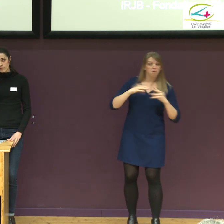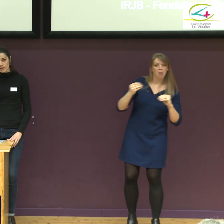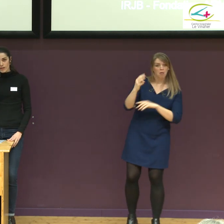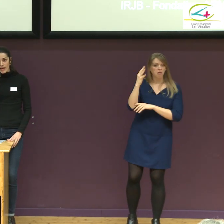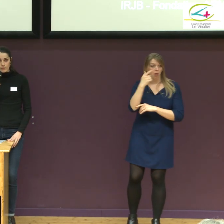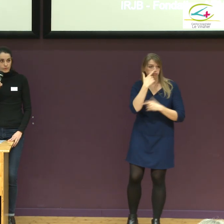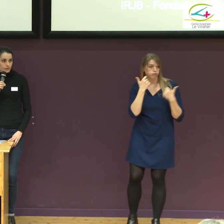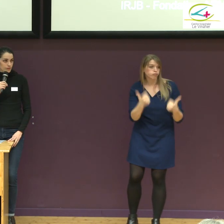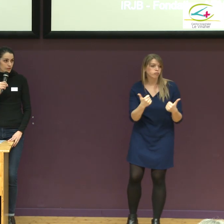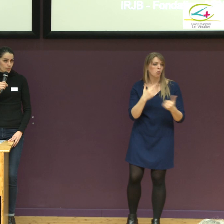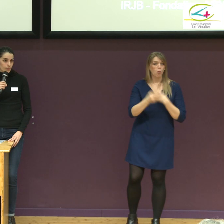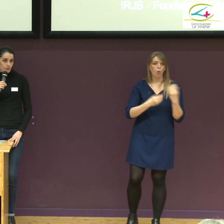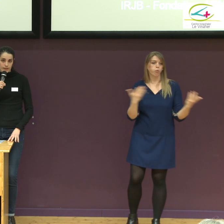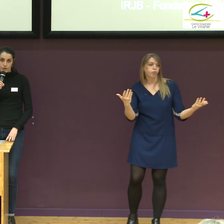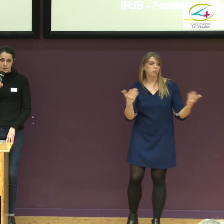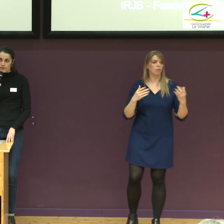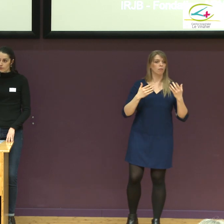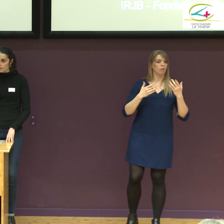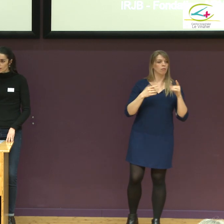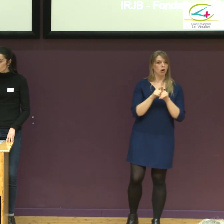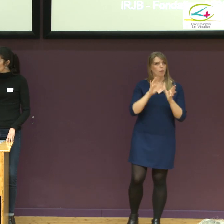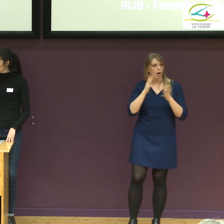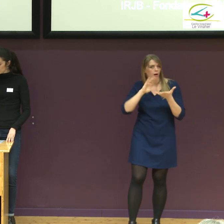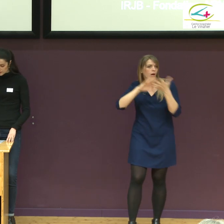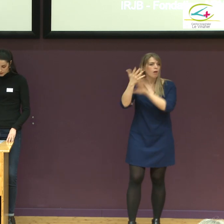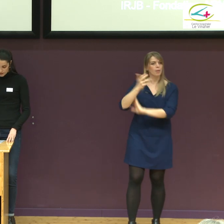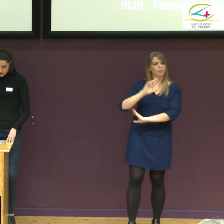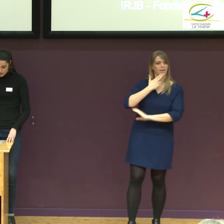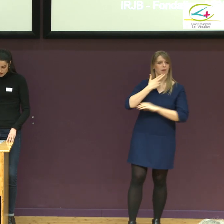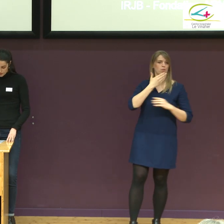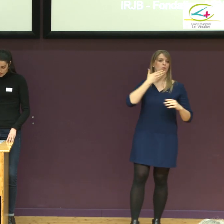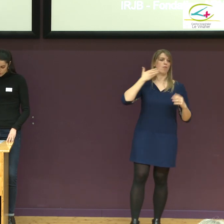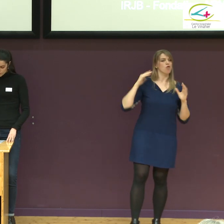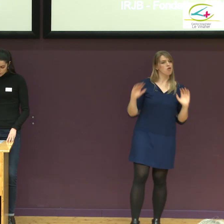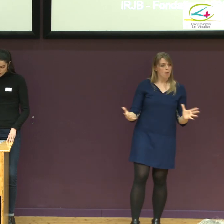manifestation a du sens et comment elles peuvent être perfectionnées ou reproduites.